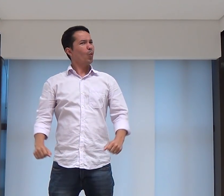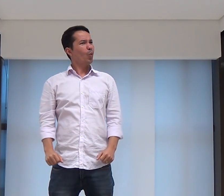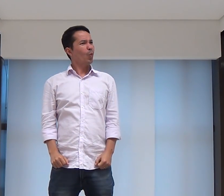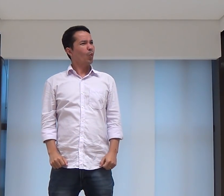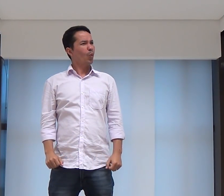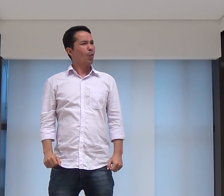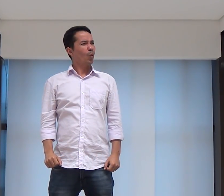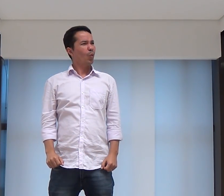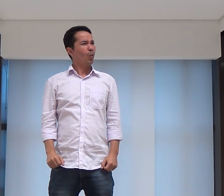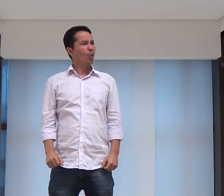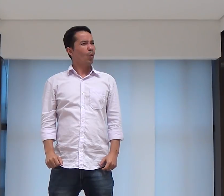Nossa!